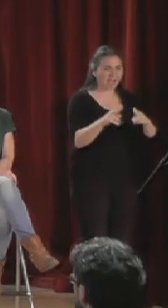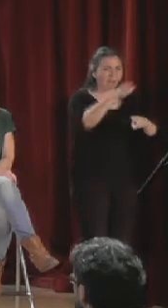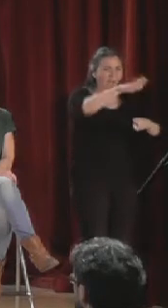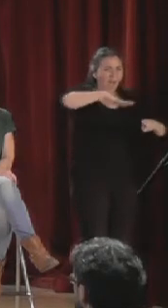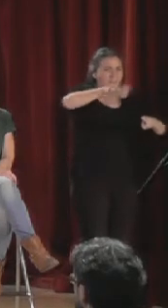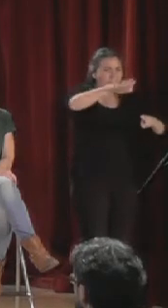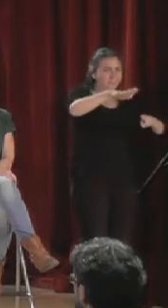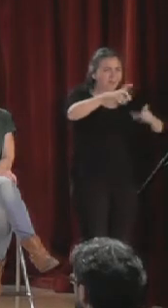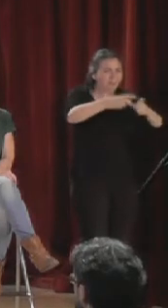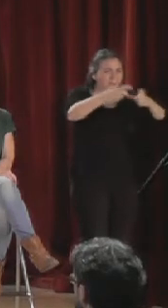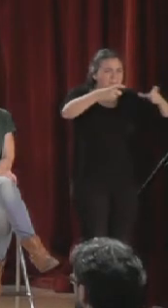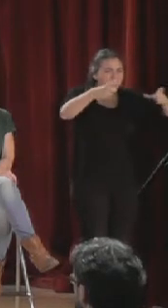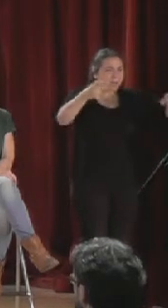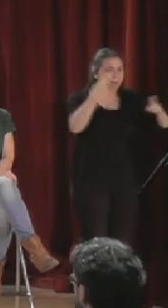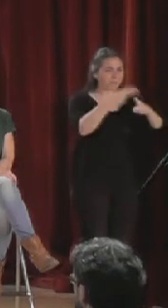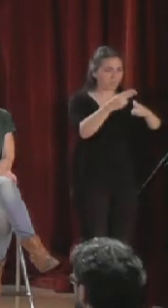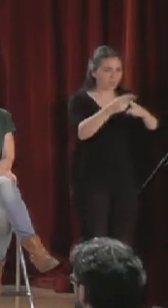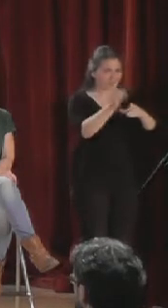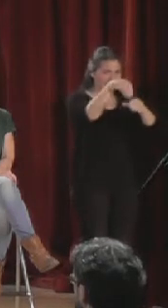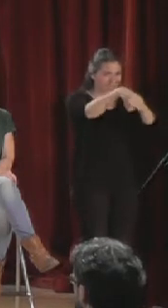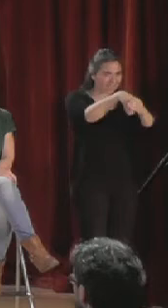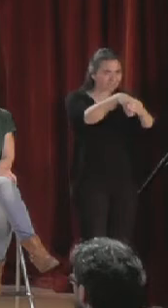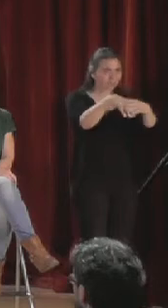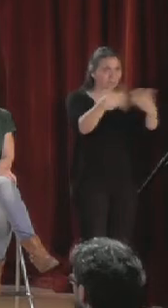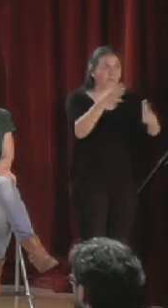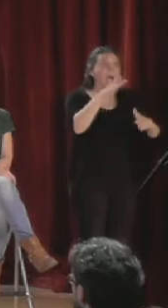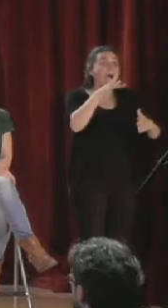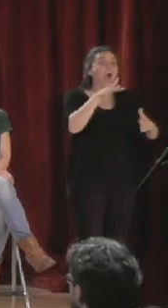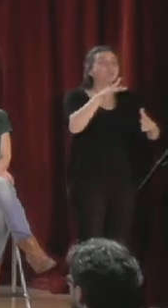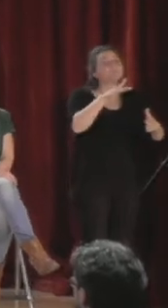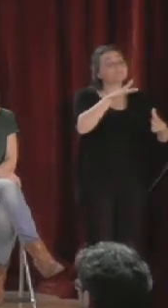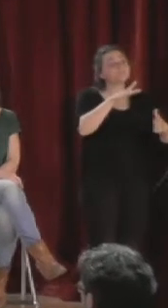min o foi. E creo que agora estamos noutro proceso